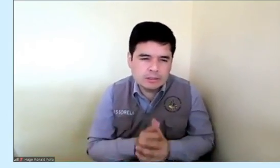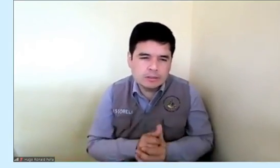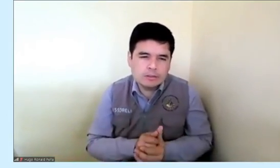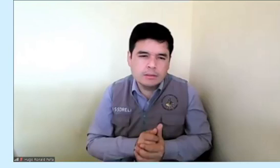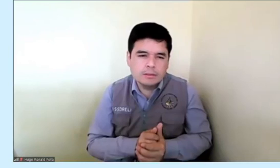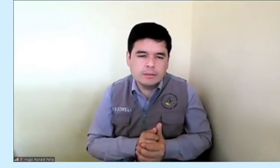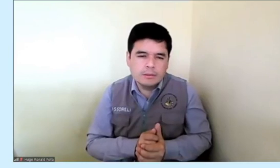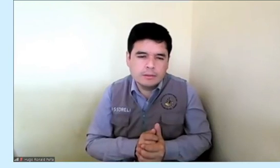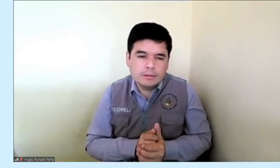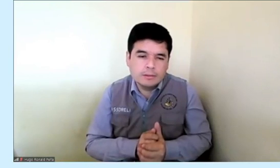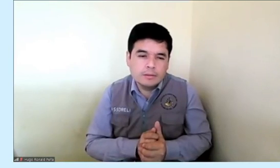¿Qué hacen?